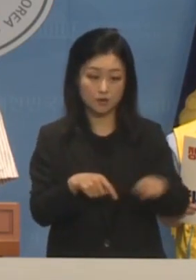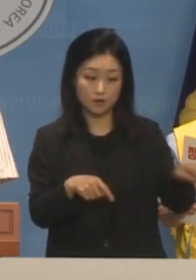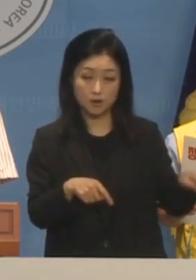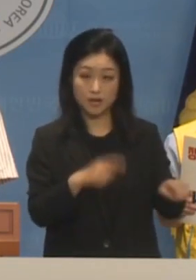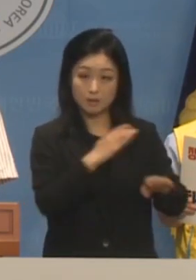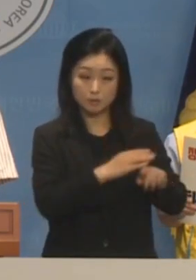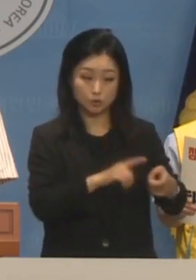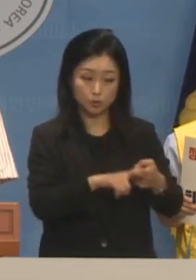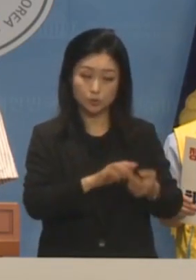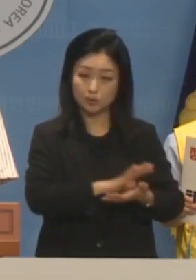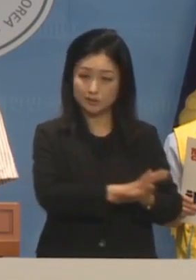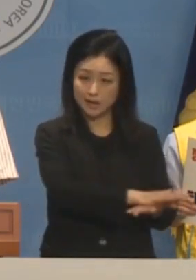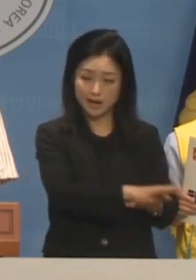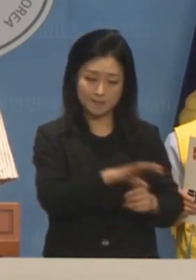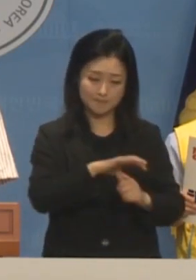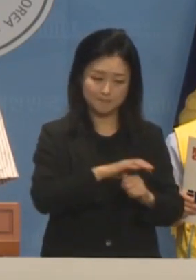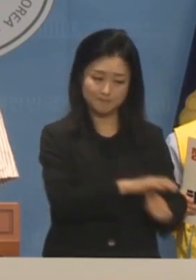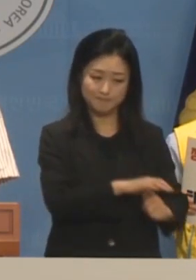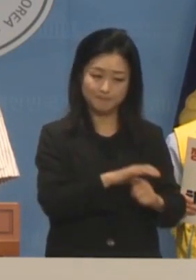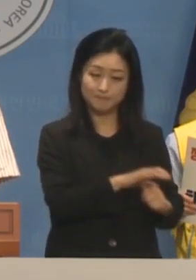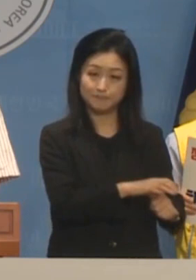지속적으로 탄압해 왔습니다.